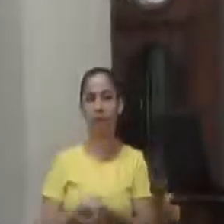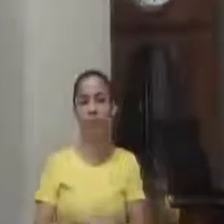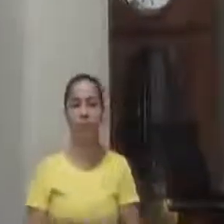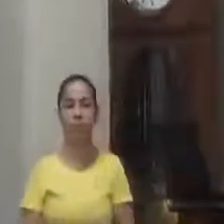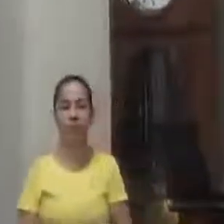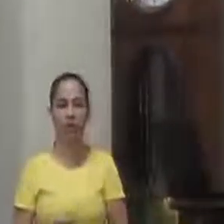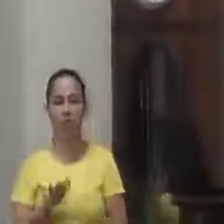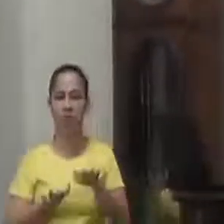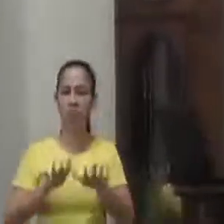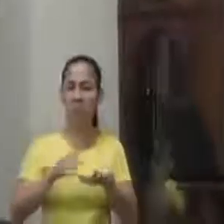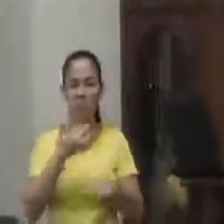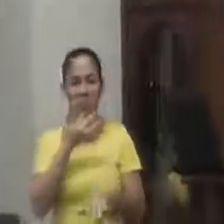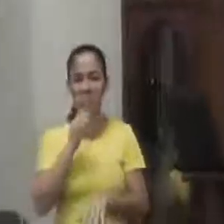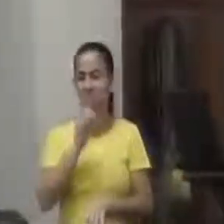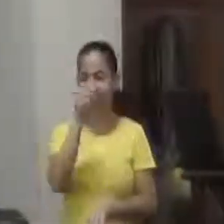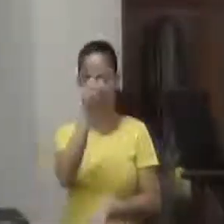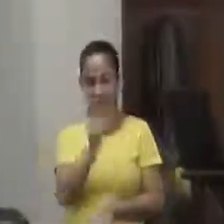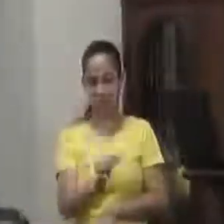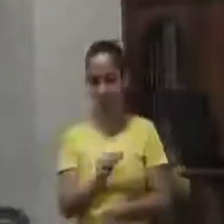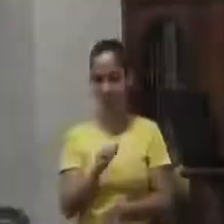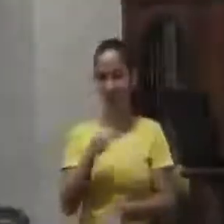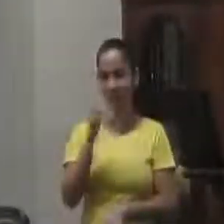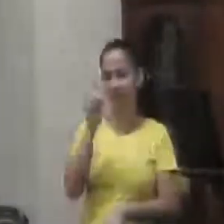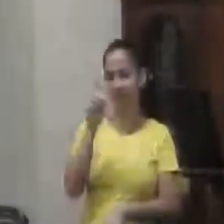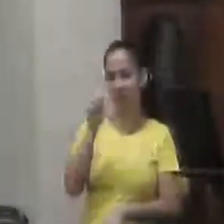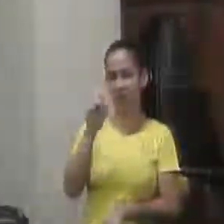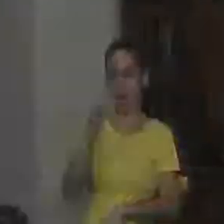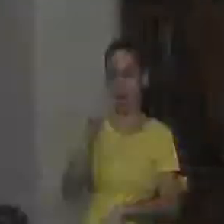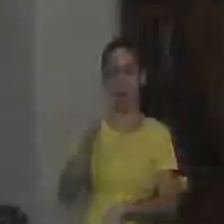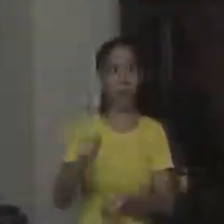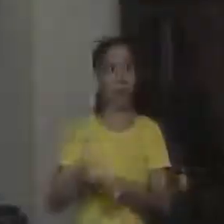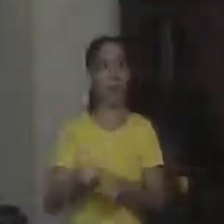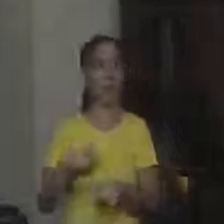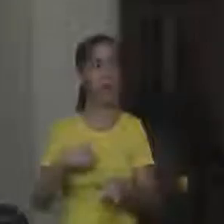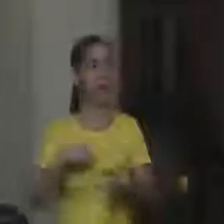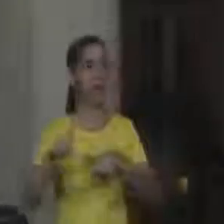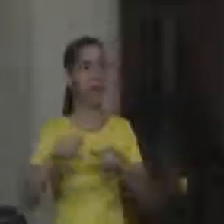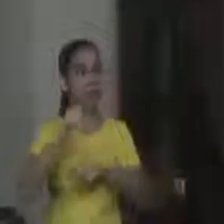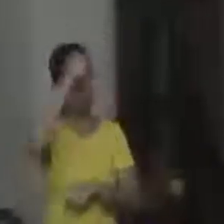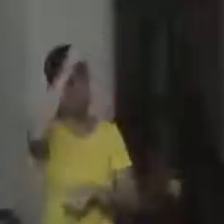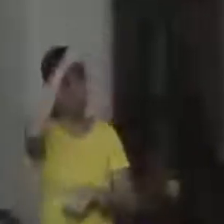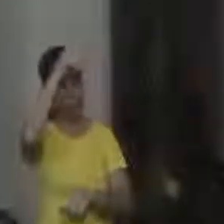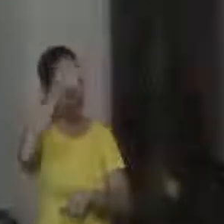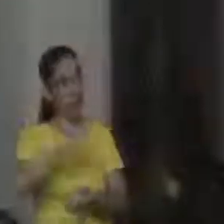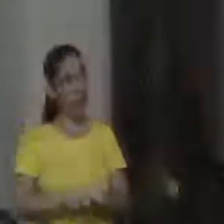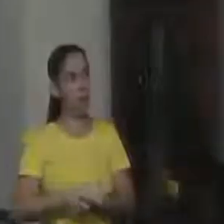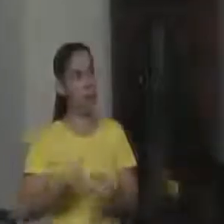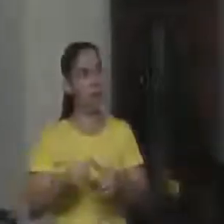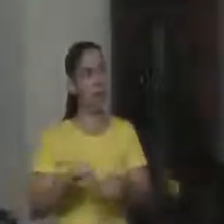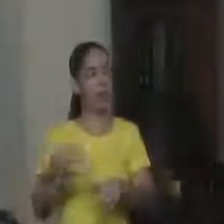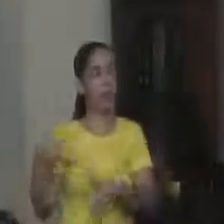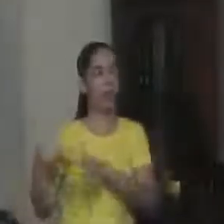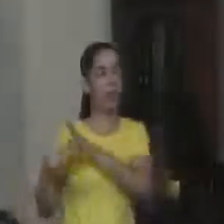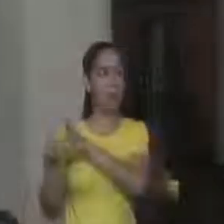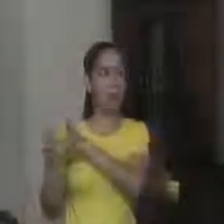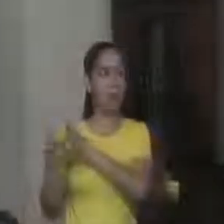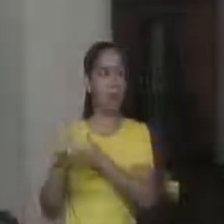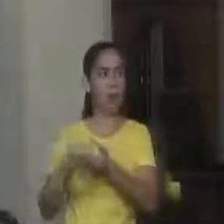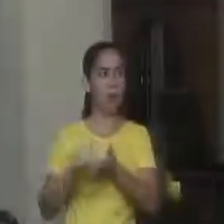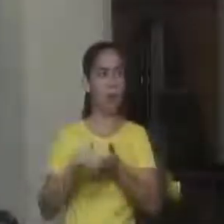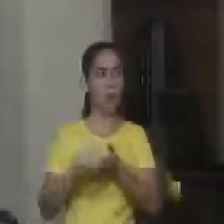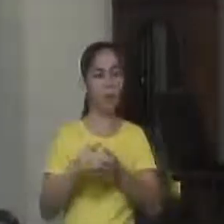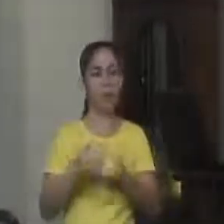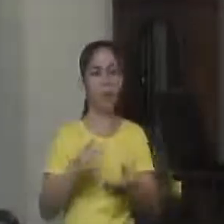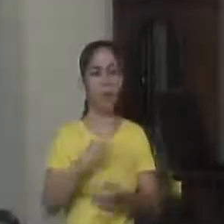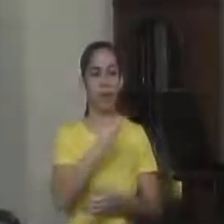Alguns talvez não me conheçam, sou Flávia Guimarães, sou servidora da Prefeitura, estava secretária de Controle Interno